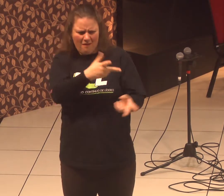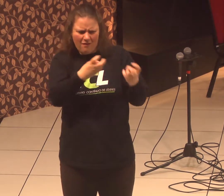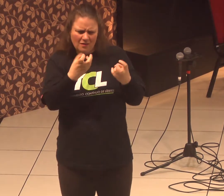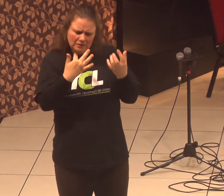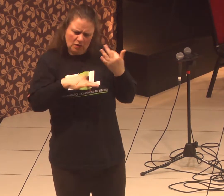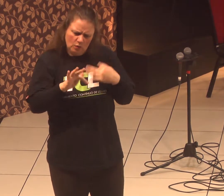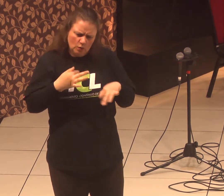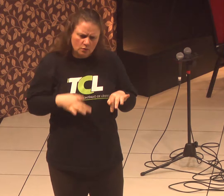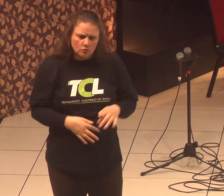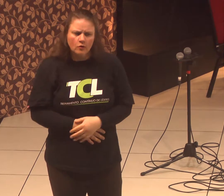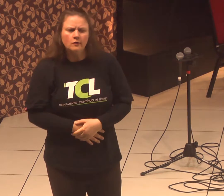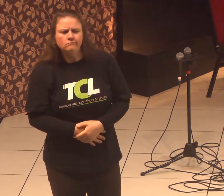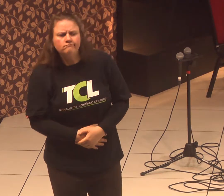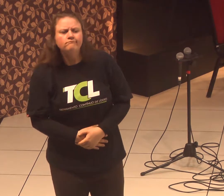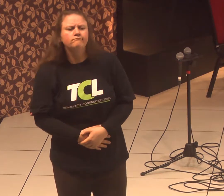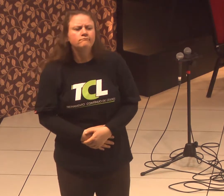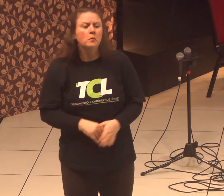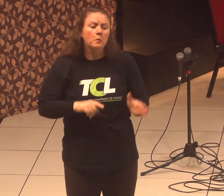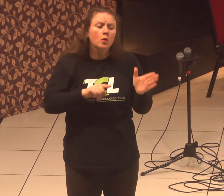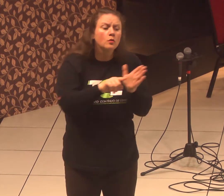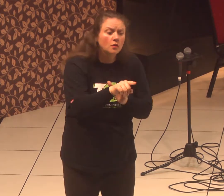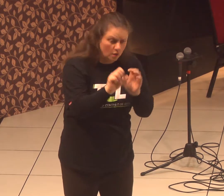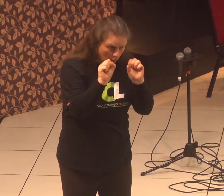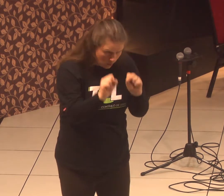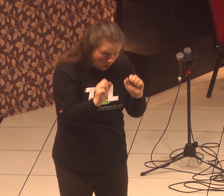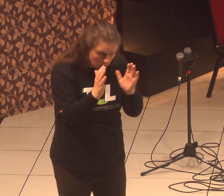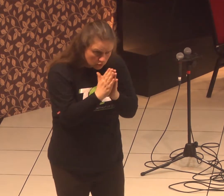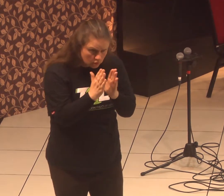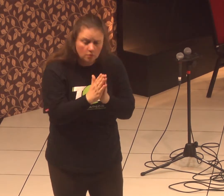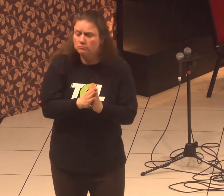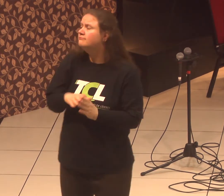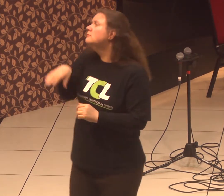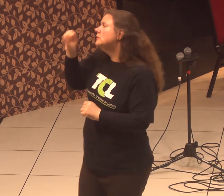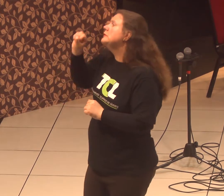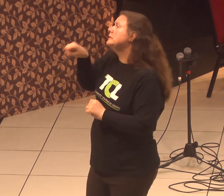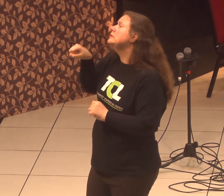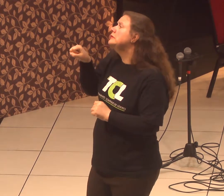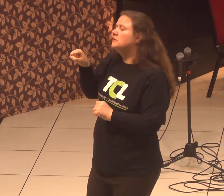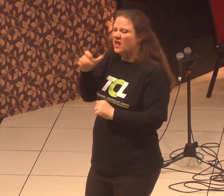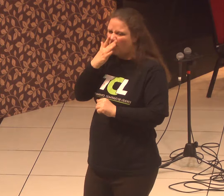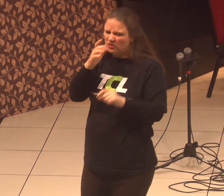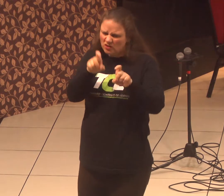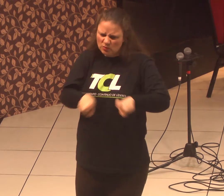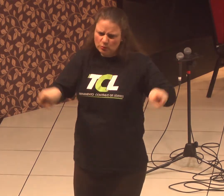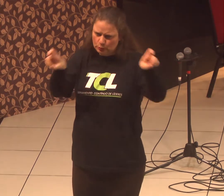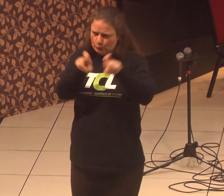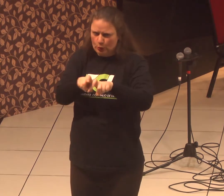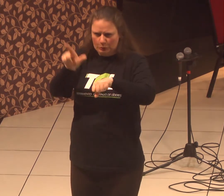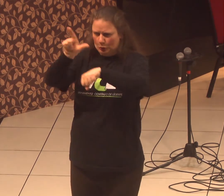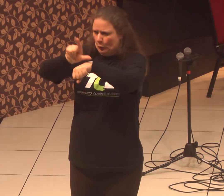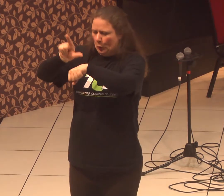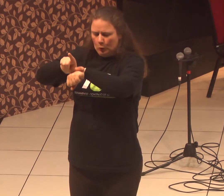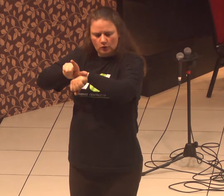Eu fiz essa pergunta se eu podia orar, ela disse que sim, ou seja, eu estava num shopping, numa loja, eu não ia